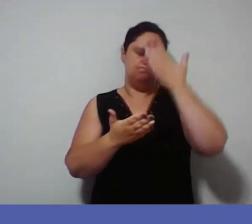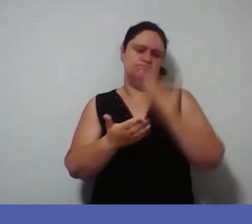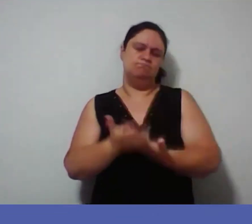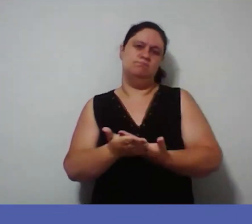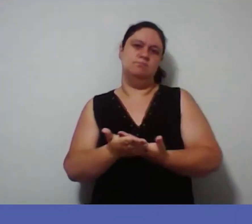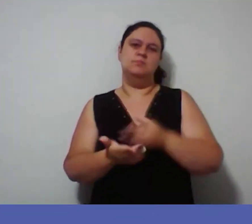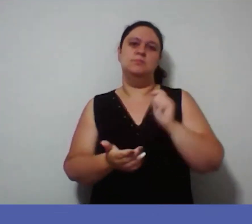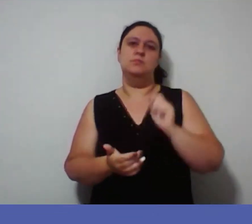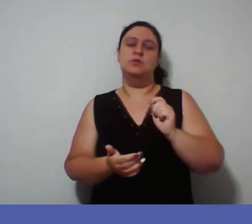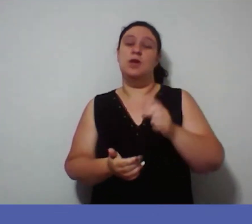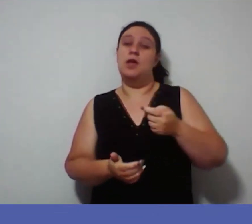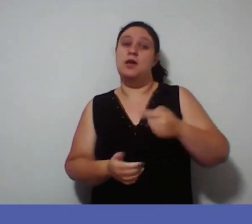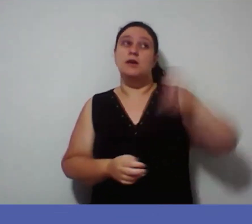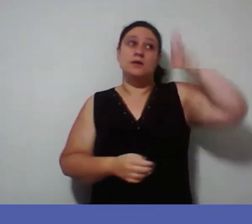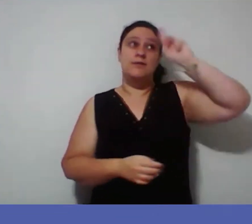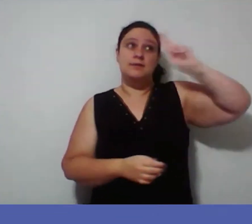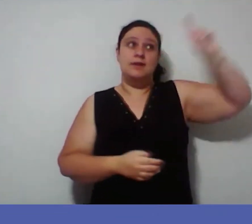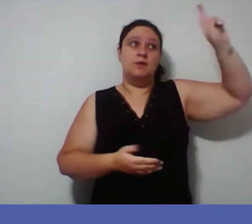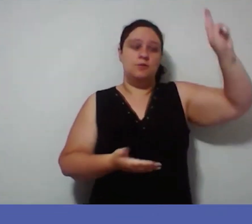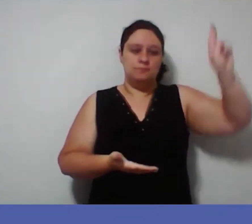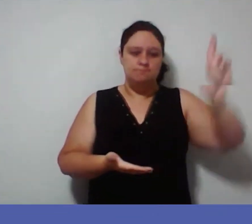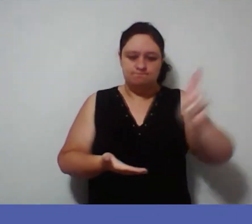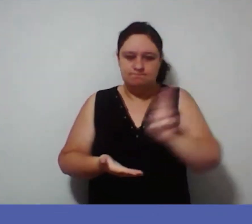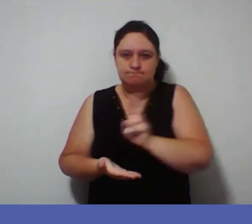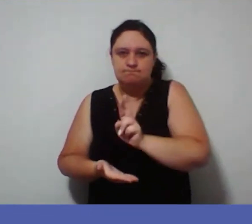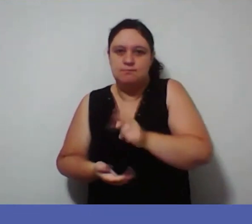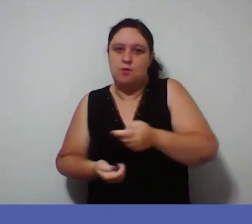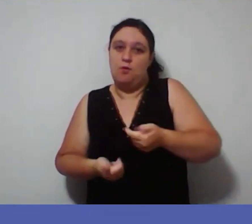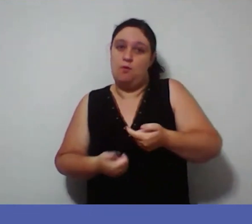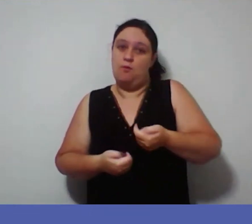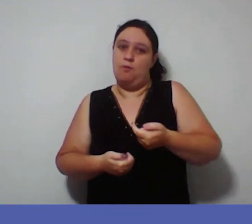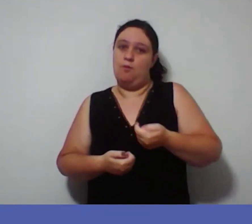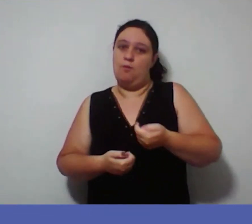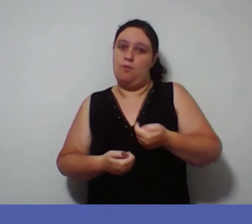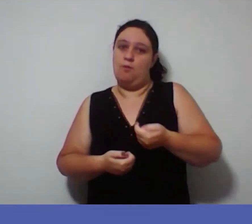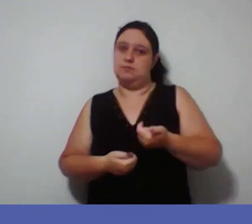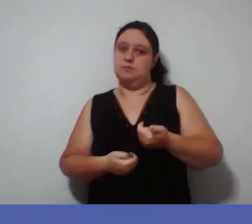Senhor voltará. Eu tenho esperança.